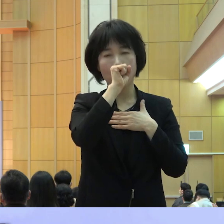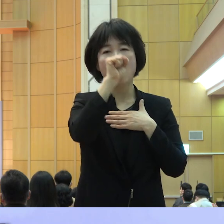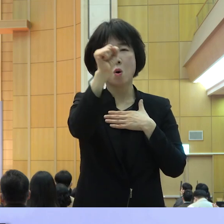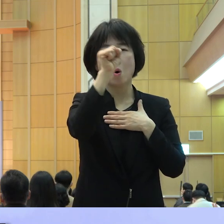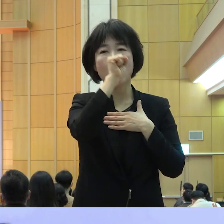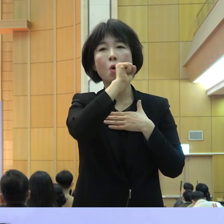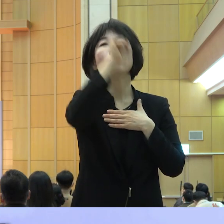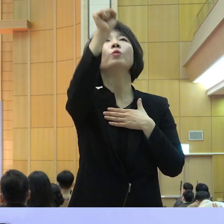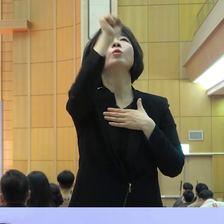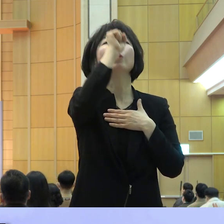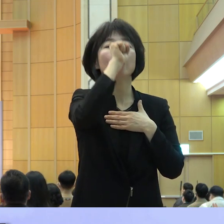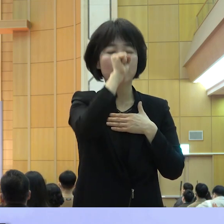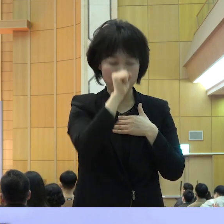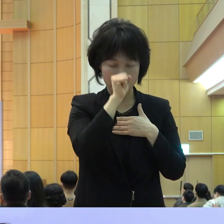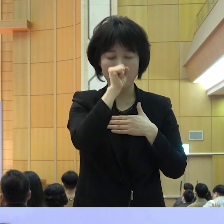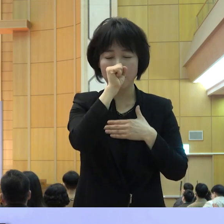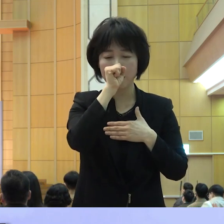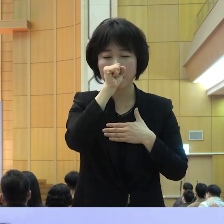참